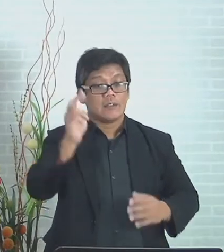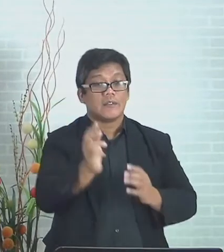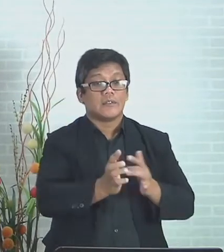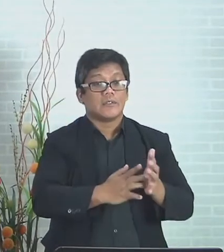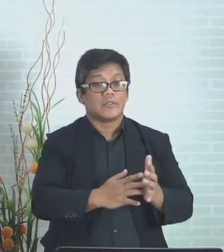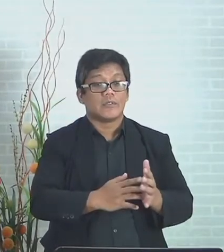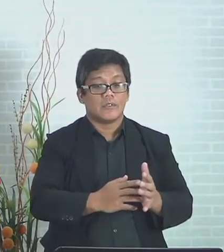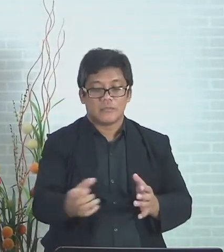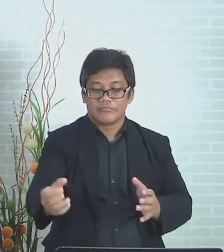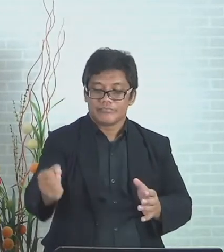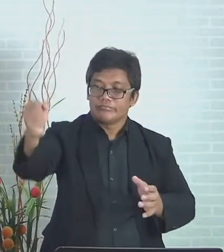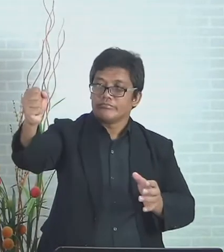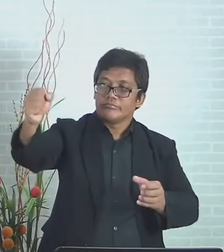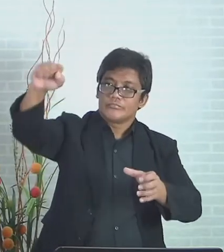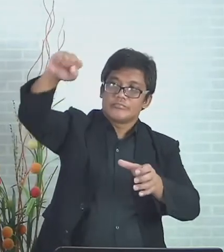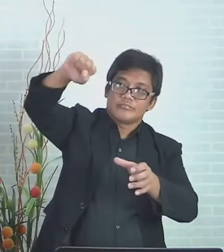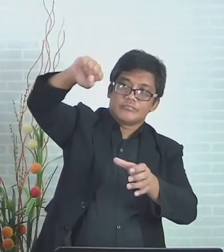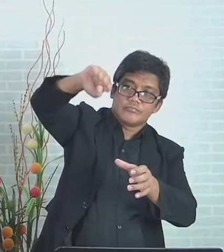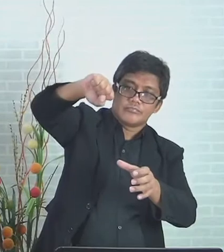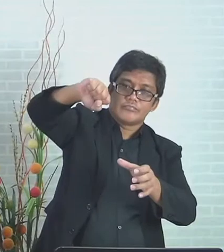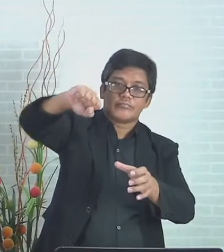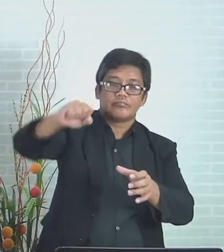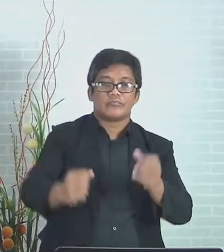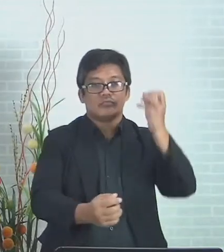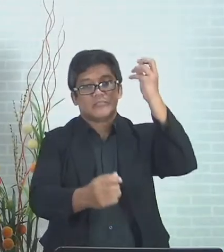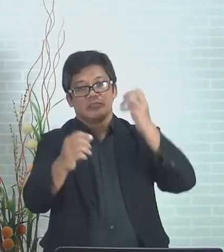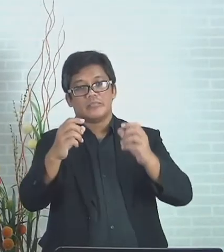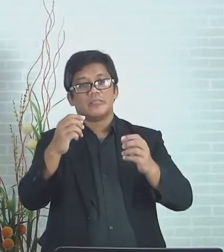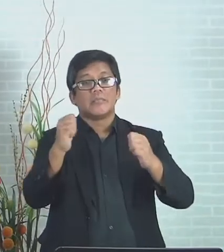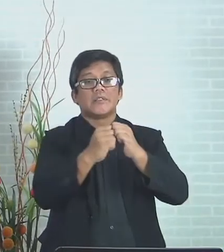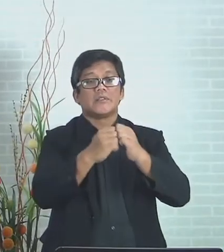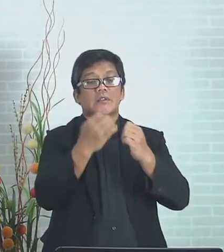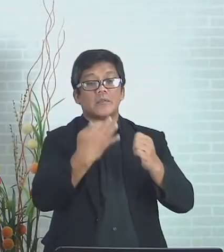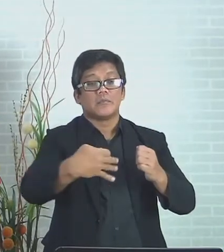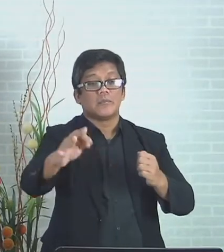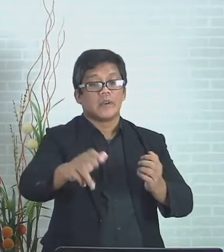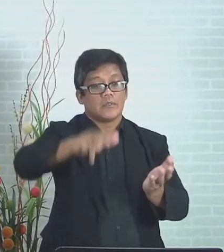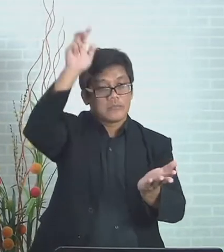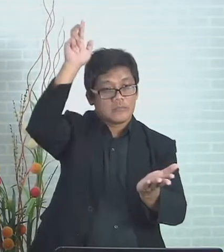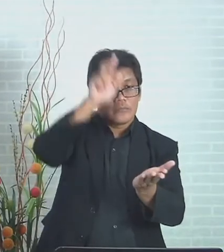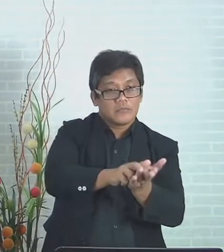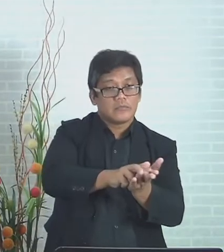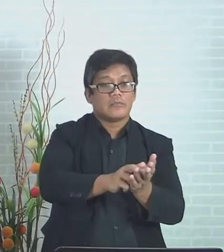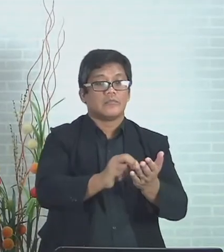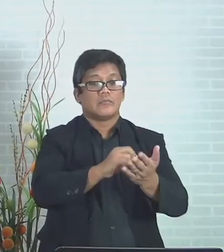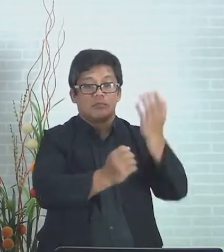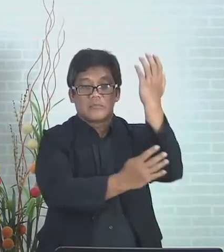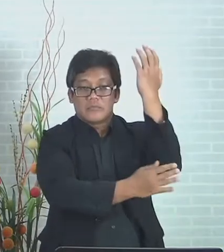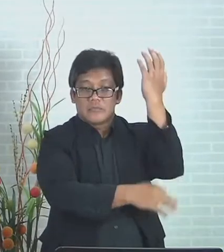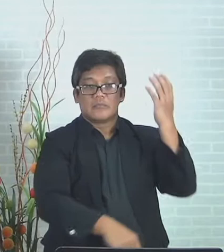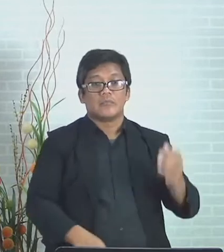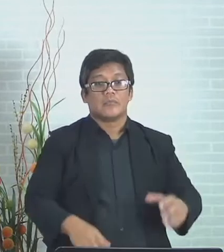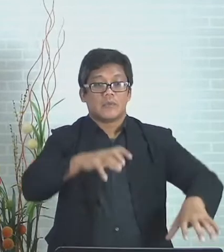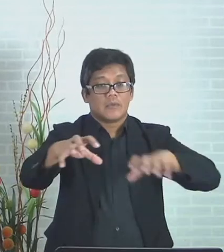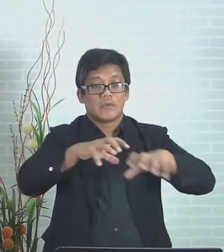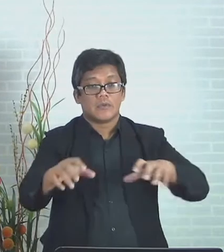cawan sesudah makan lalu berkata cawan ini adalah perjanjian baru yang dimeteraikan oleh darahku per bola ini setiap